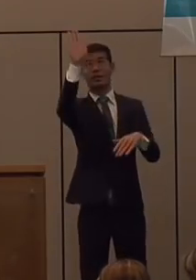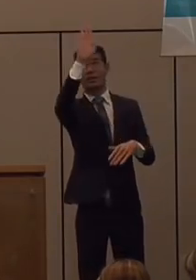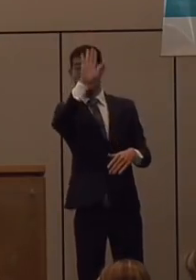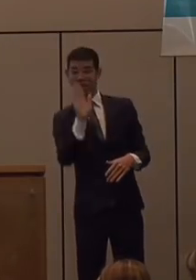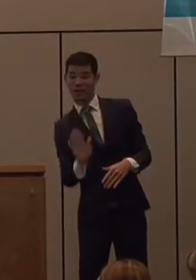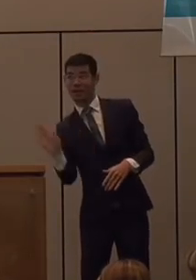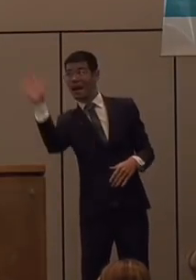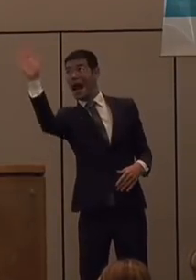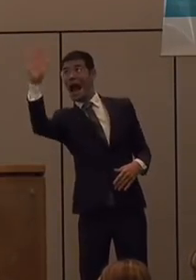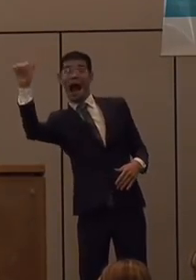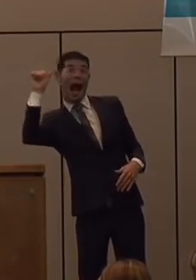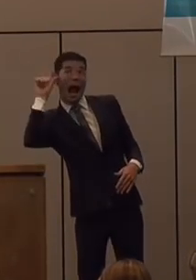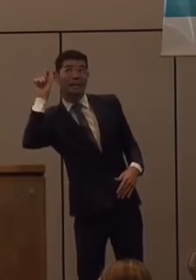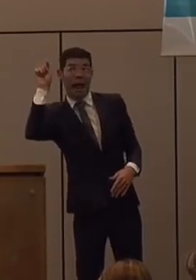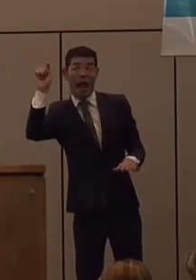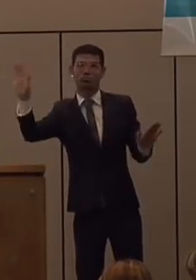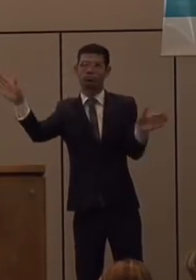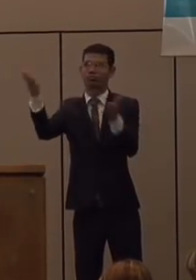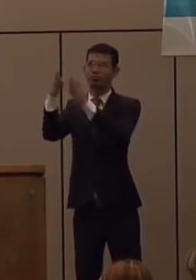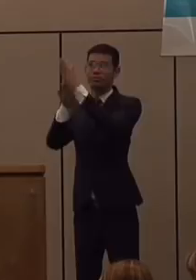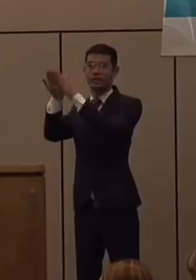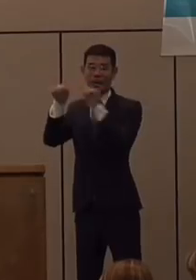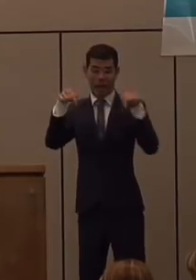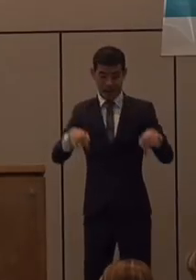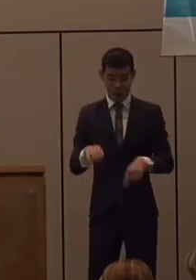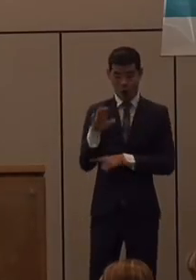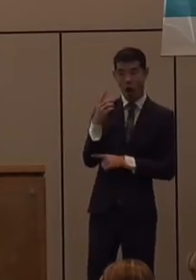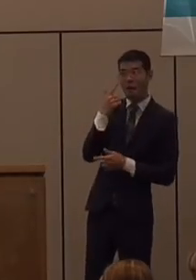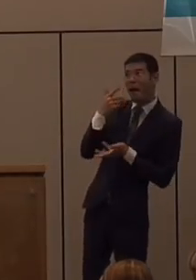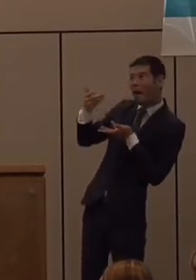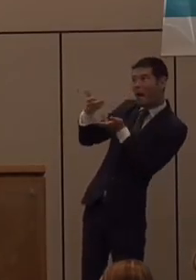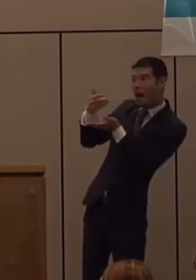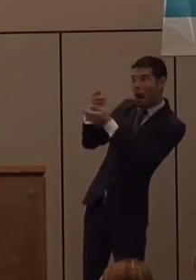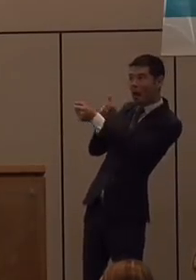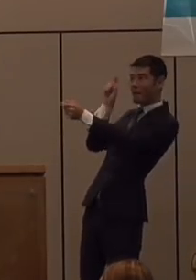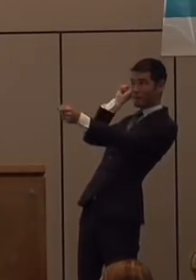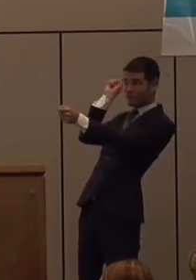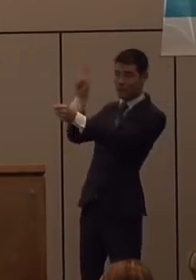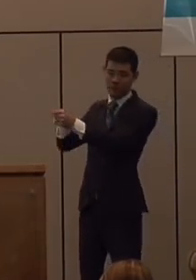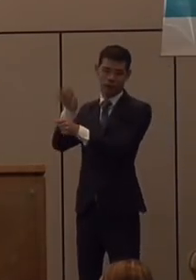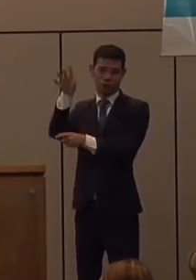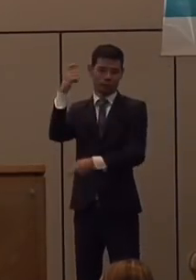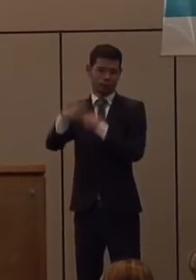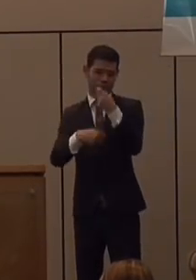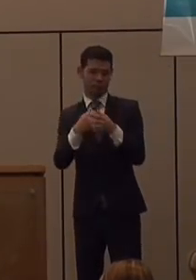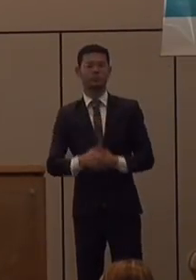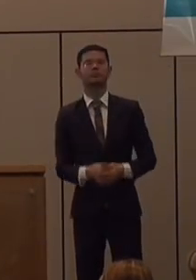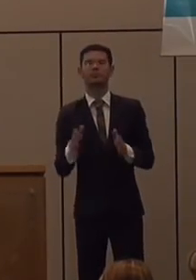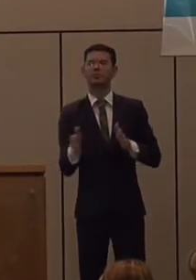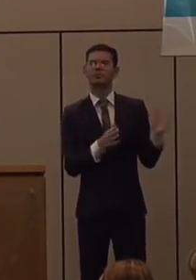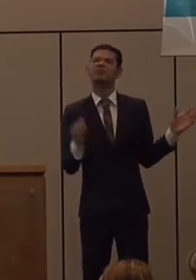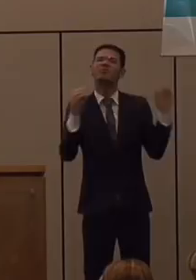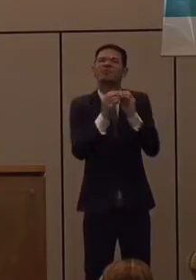esos mercados para apoyar la inserción de colombia en las cadenas globales de valor que más hicimos en el tema de acuerdos